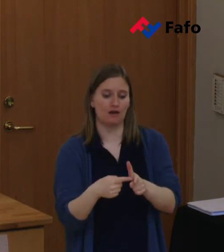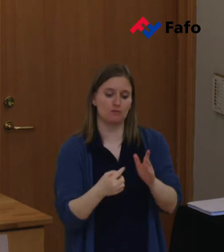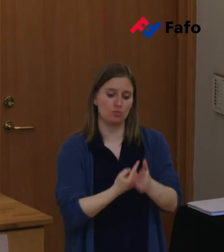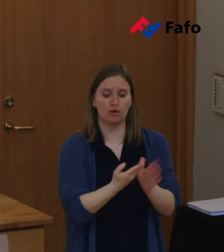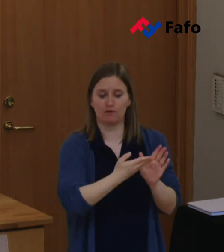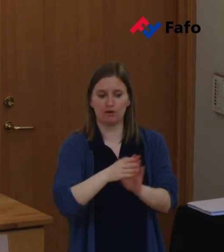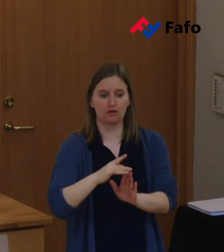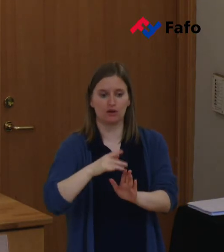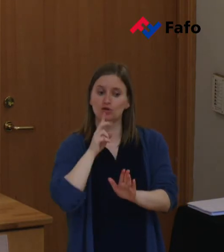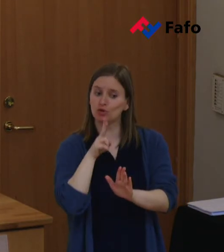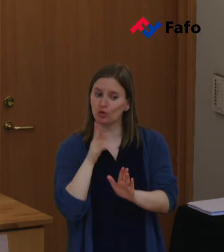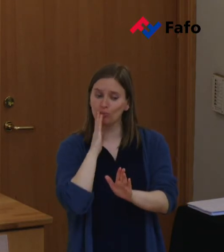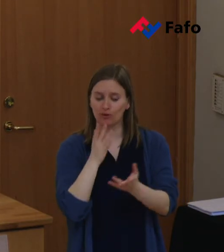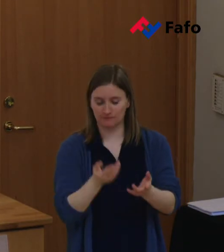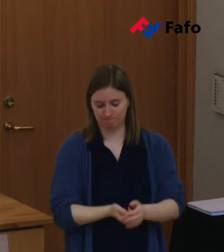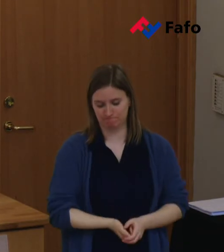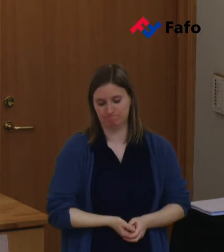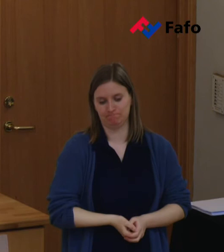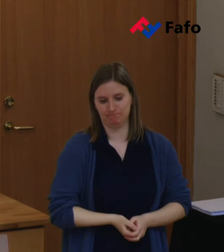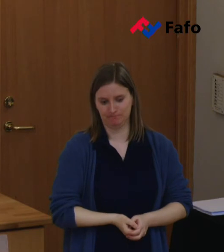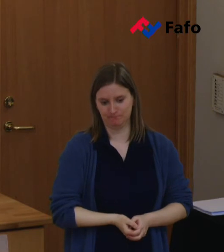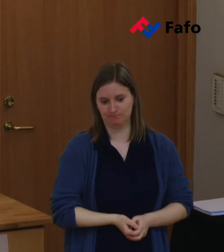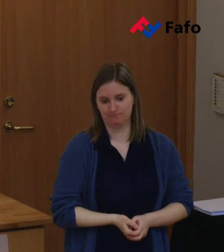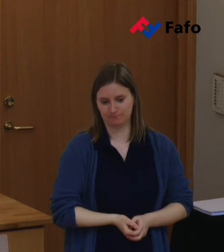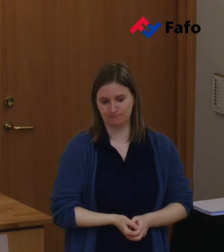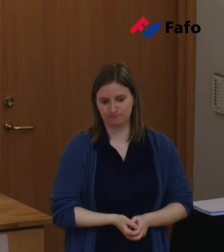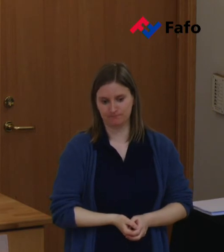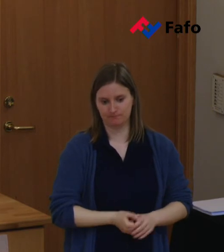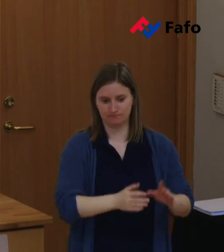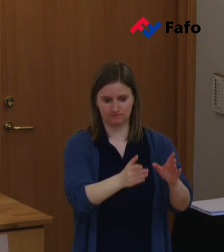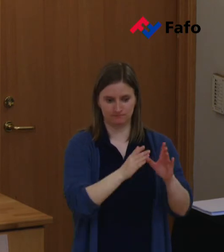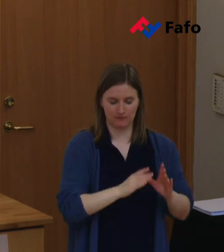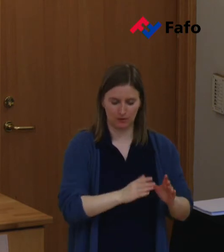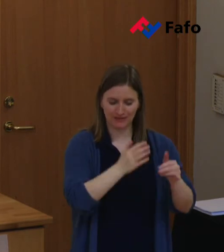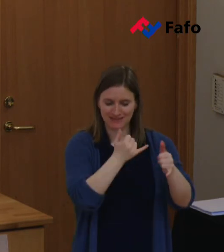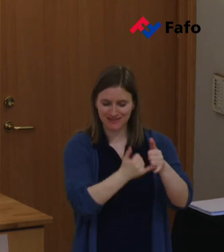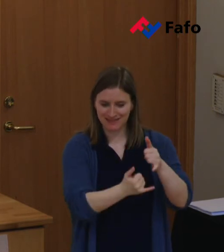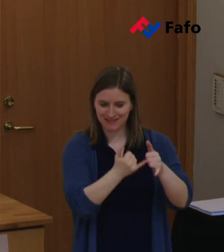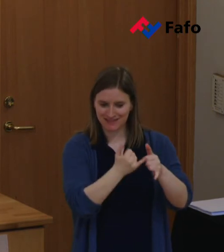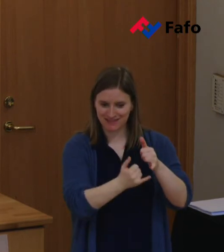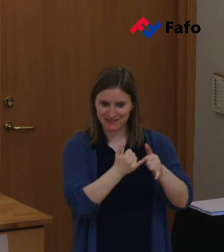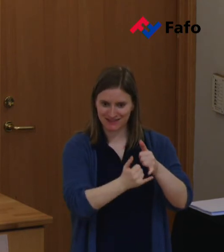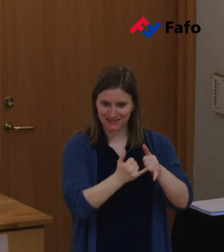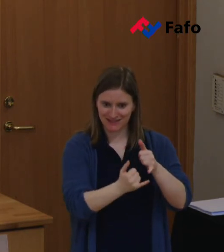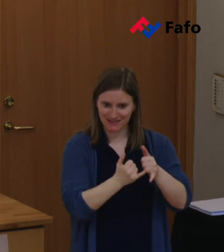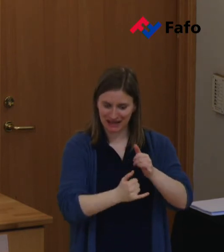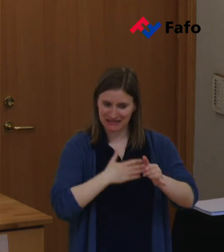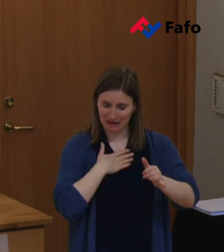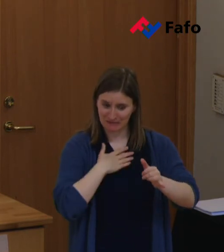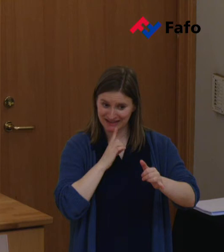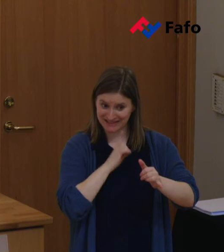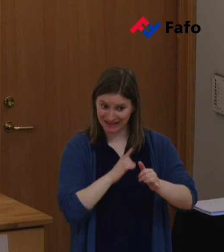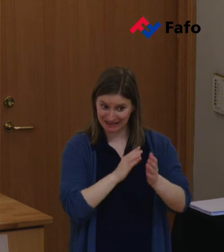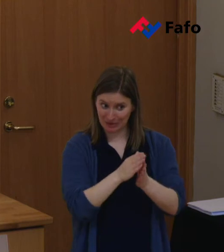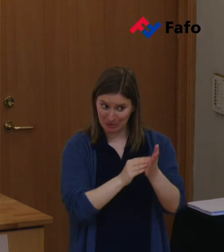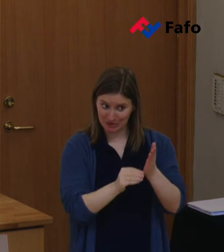ny bolig. Og så det aller siste jeg har lyst til å si til denne